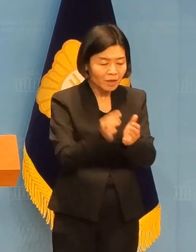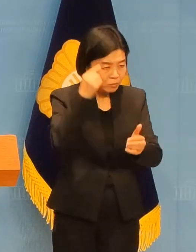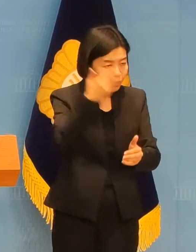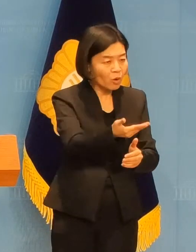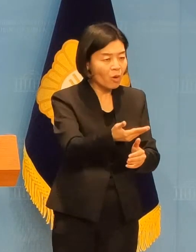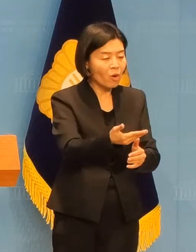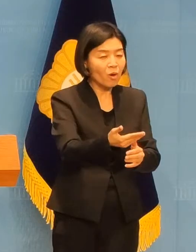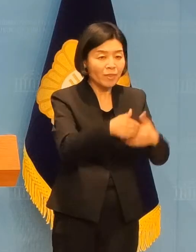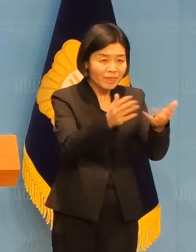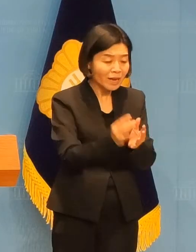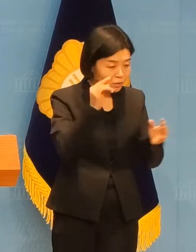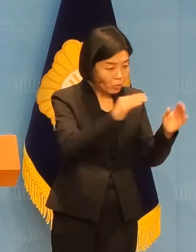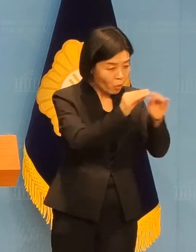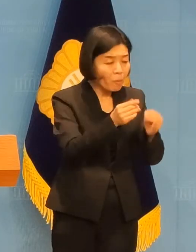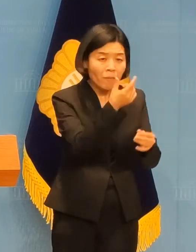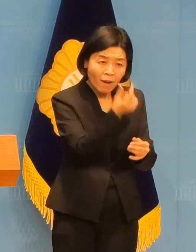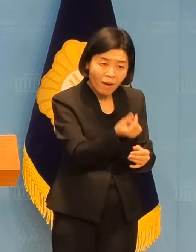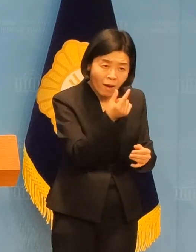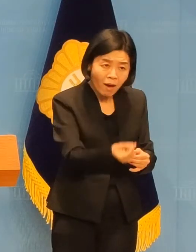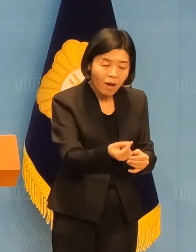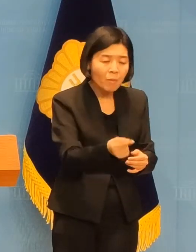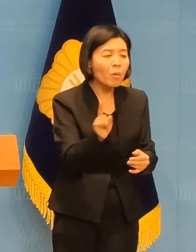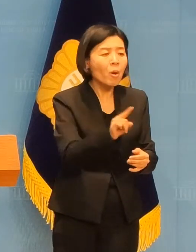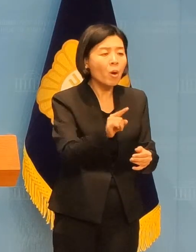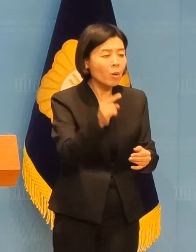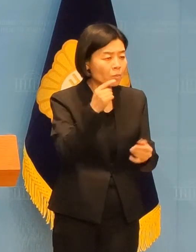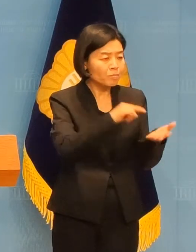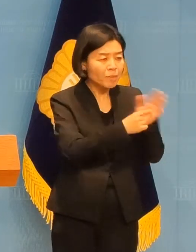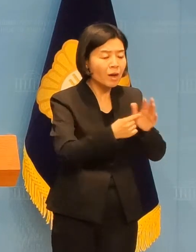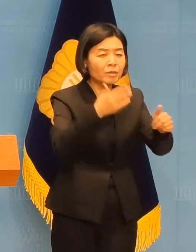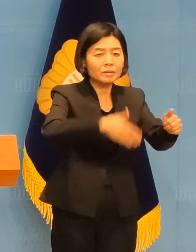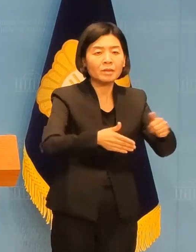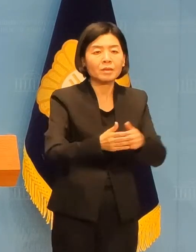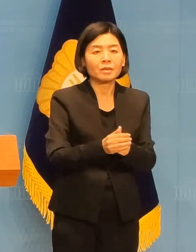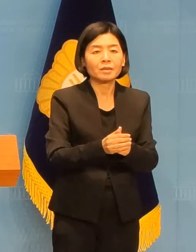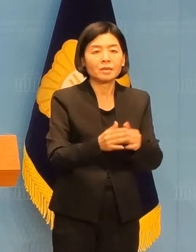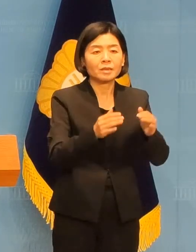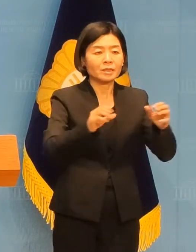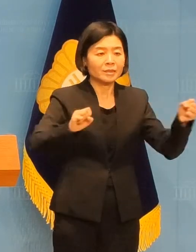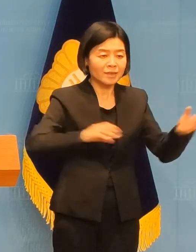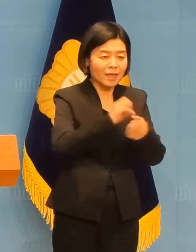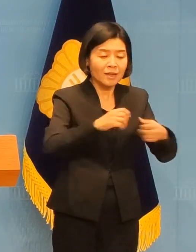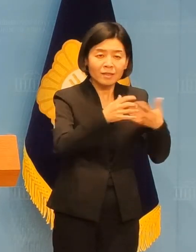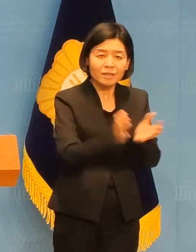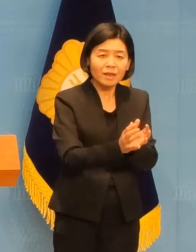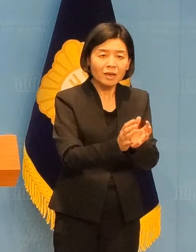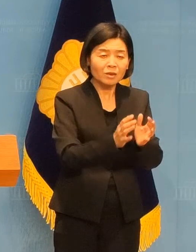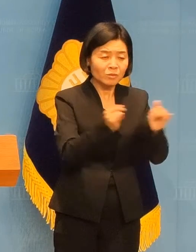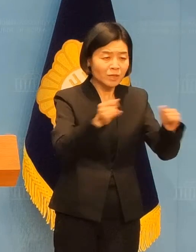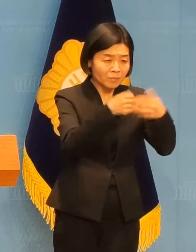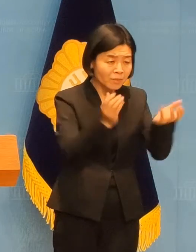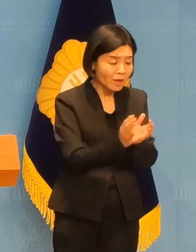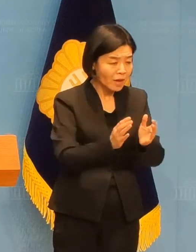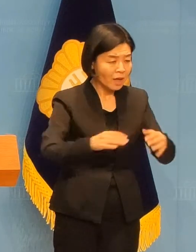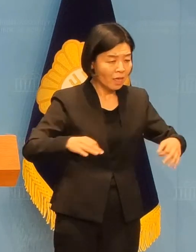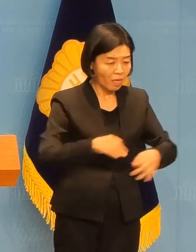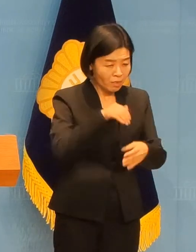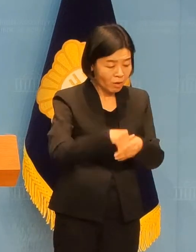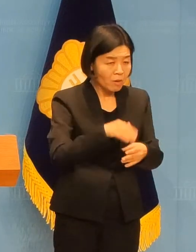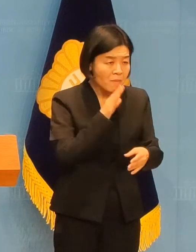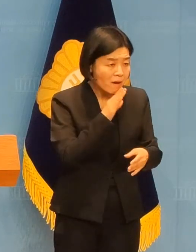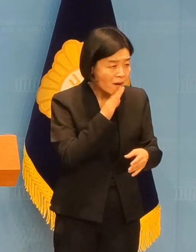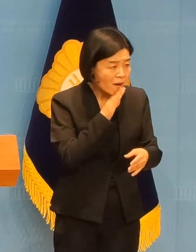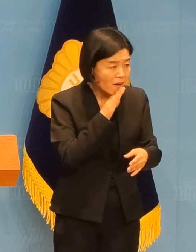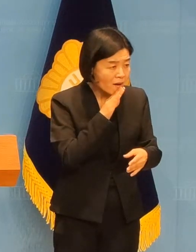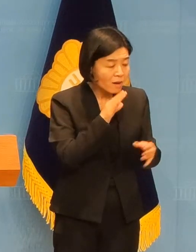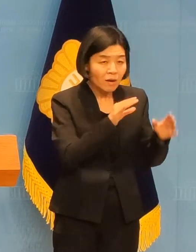입장을 밝혀야 마땅합니다. 내란본당 국민의힘 부정선거 음모론이 당론입니까? 두